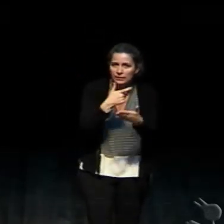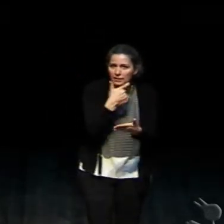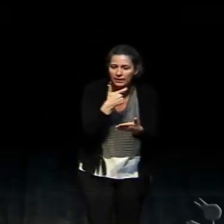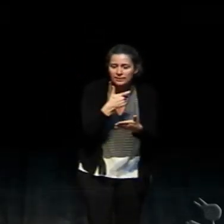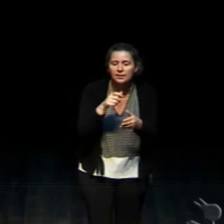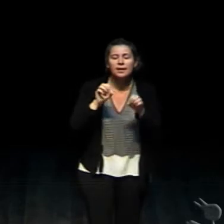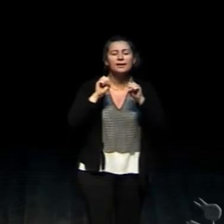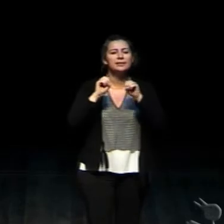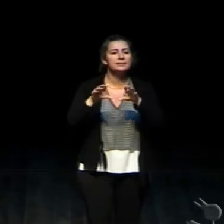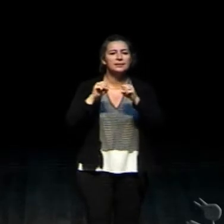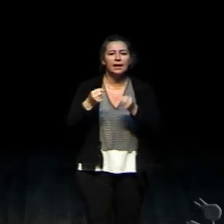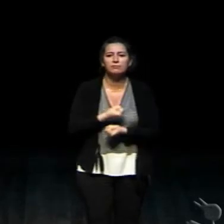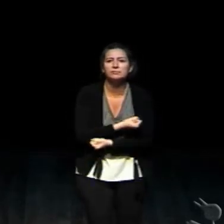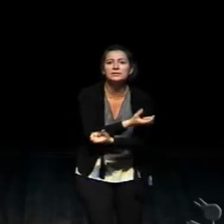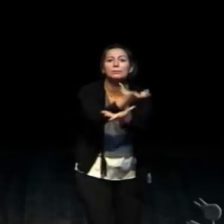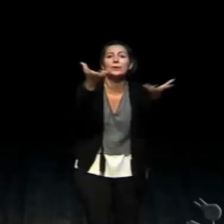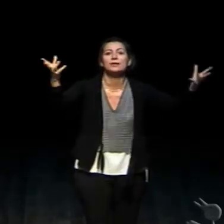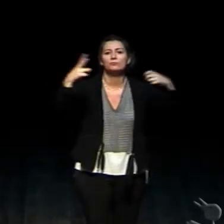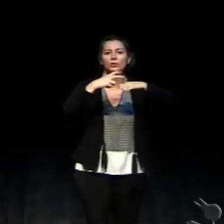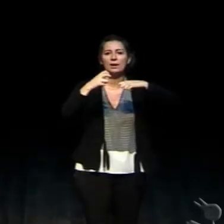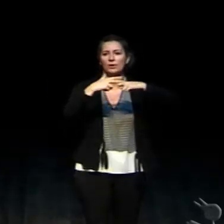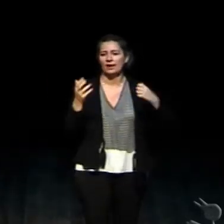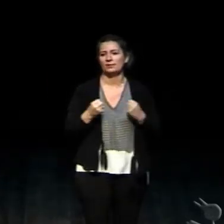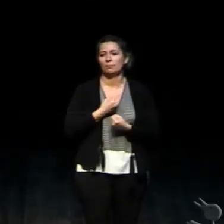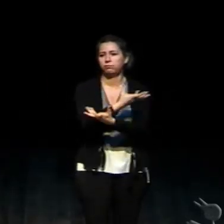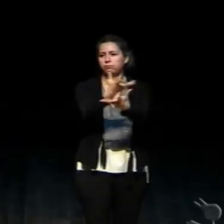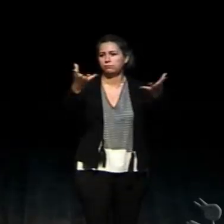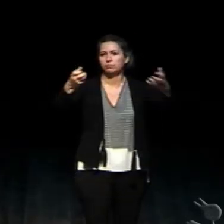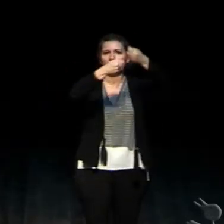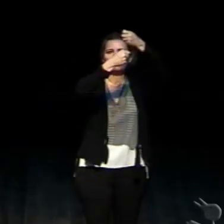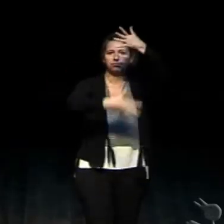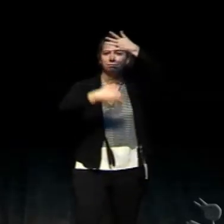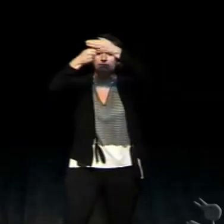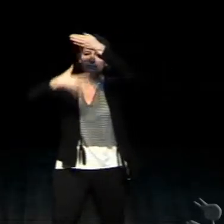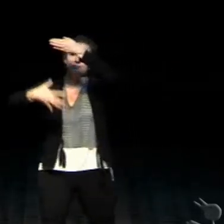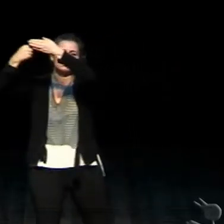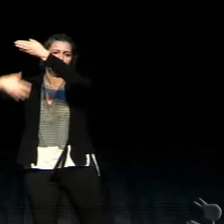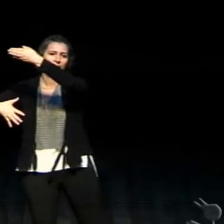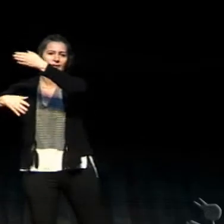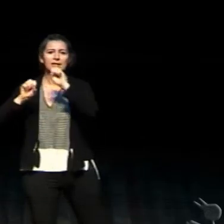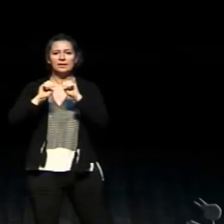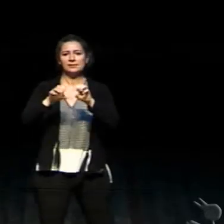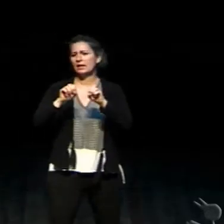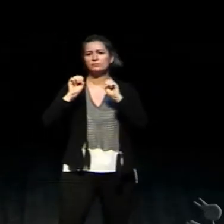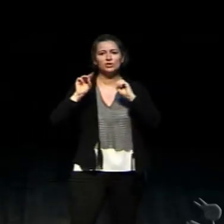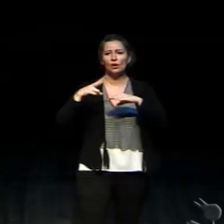também em sala de aula, na sala de aula do inglês, os professores disponibilizavam vocabulário, bombardeavam esses alunos